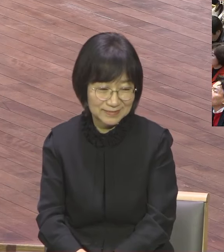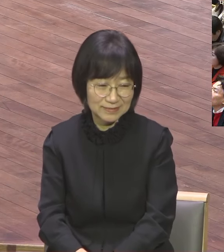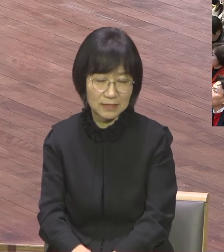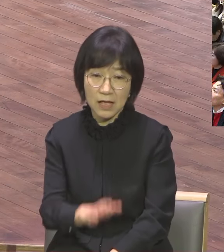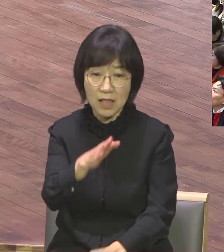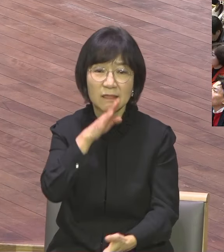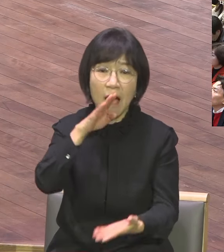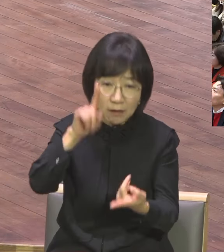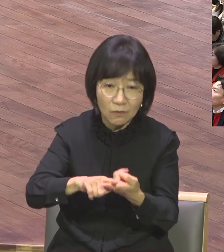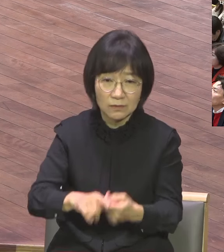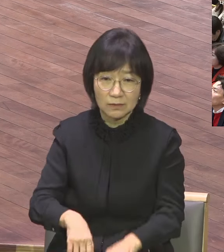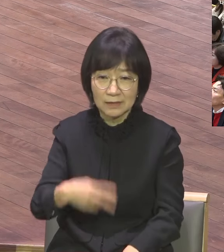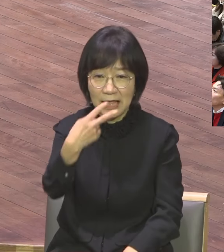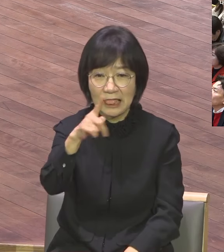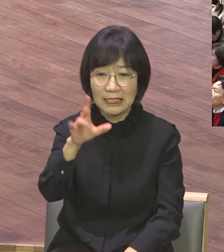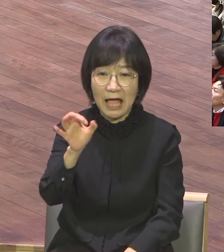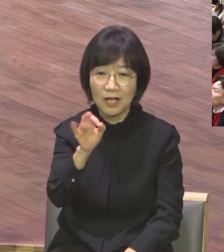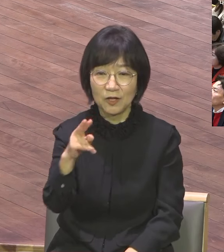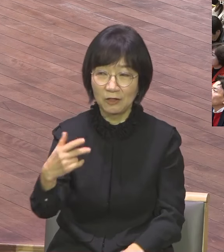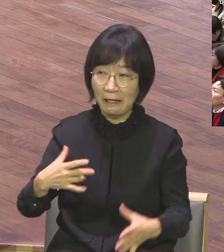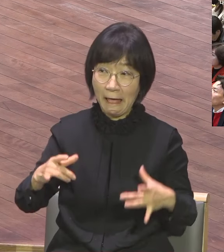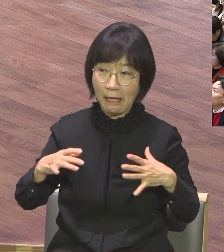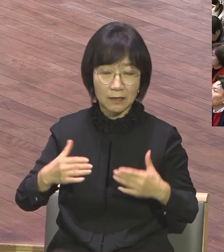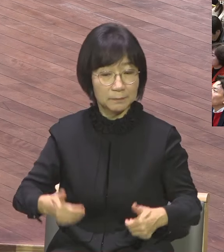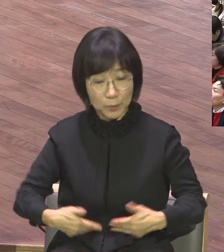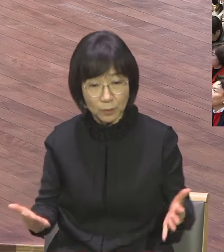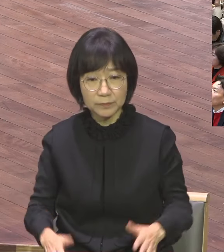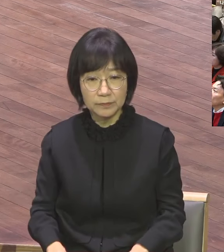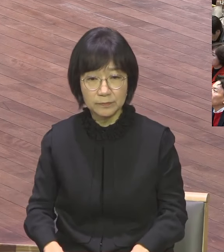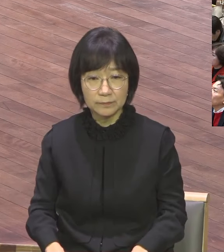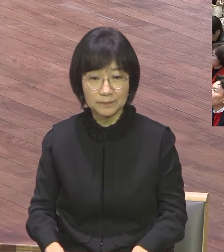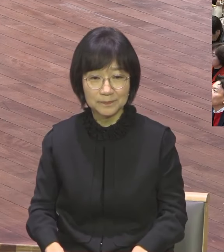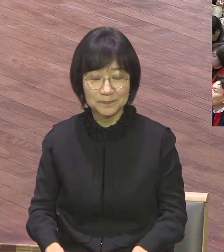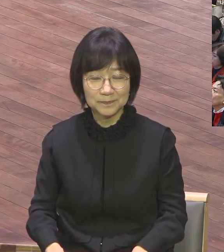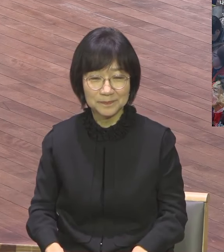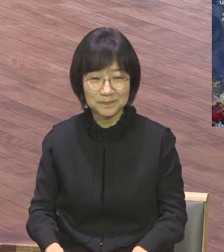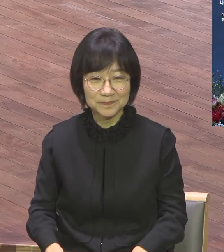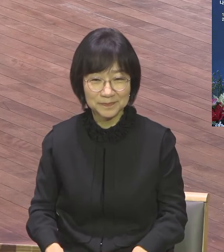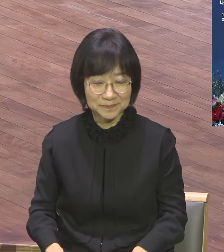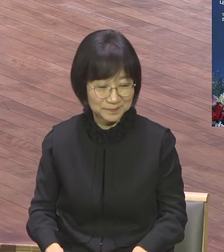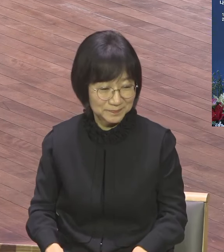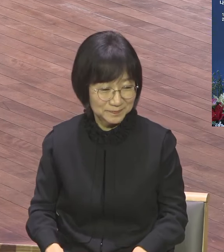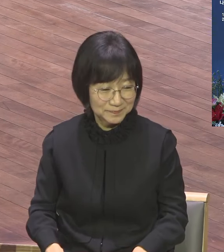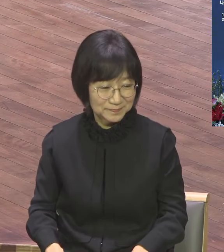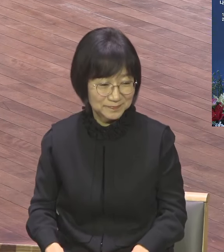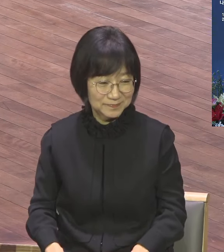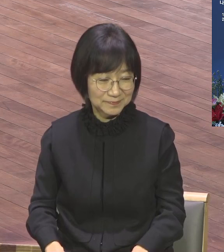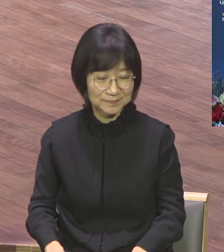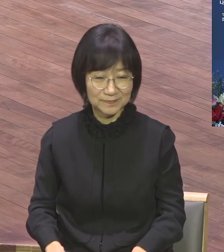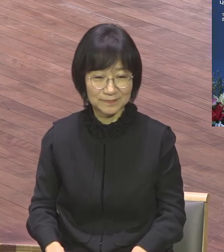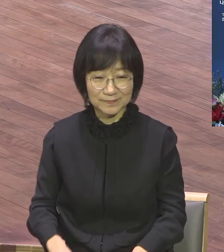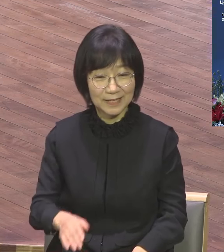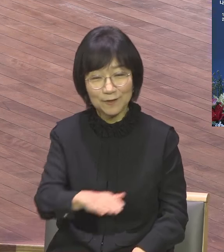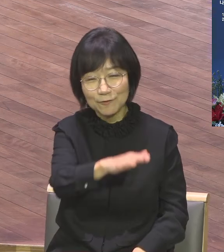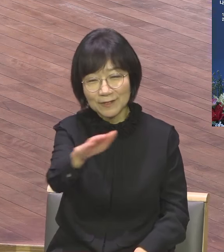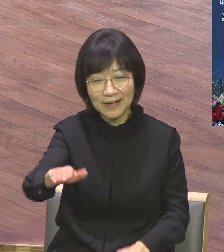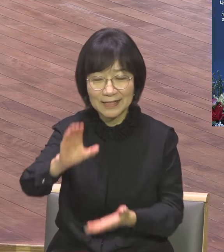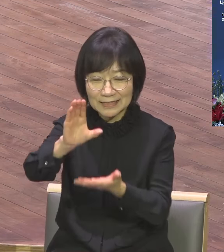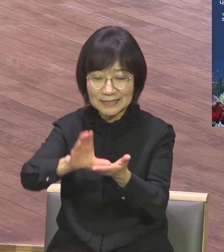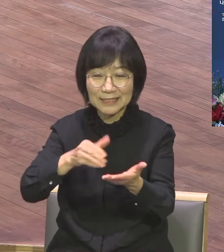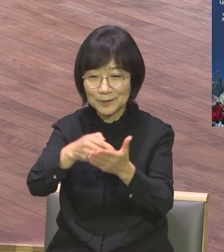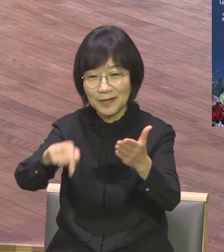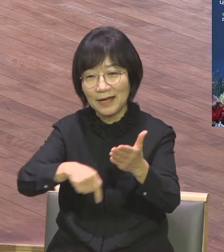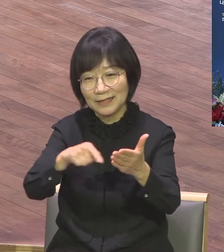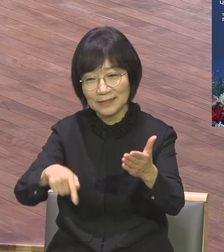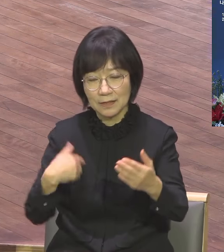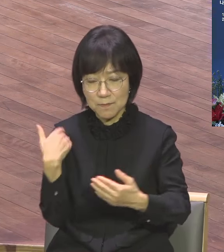당연하다는 게 당연해. 자랑할 것도 없어. 당연한 거야, 하나 되는 게. 그리스도 안에서 한 몸 된 지체 의식을